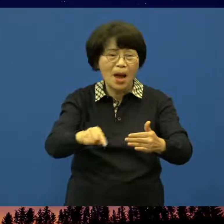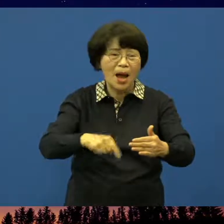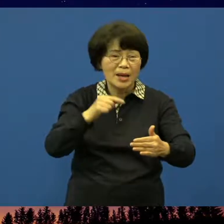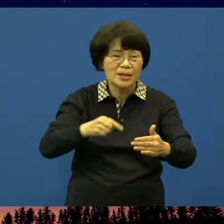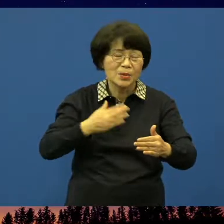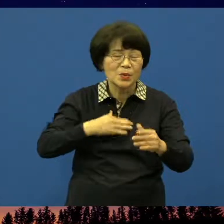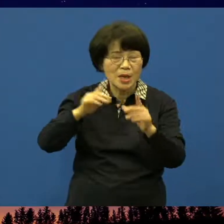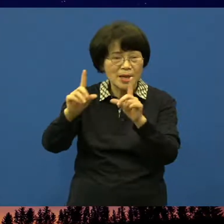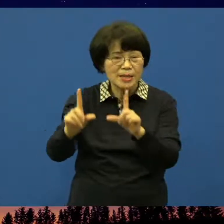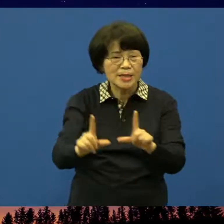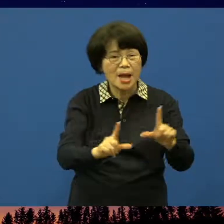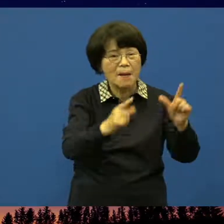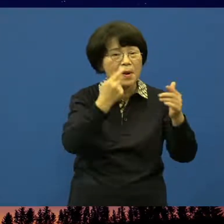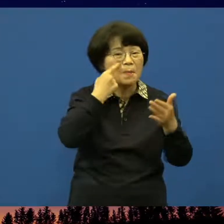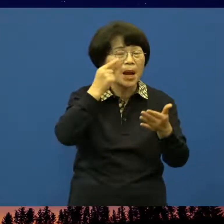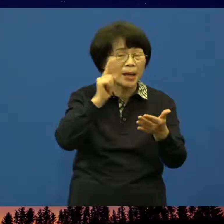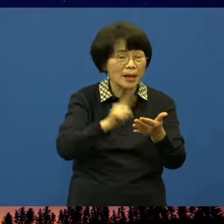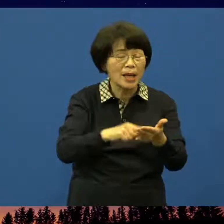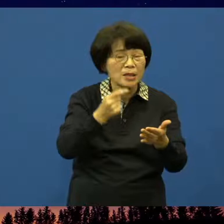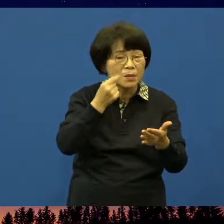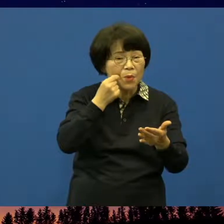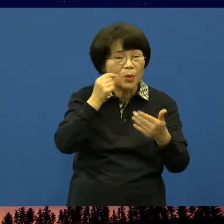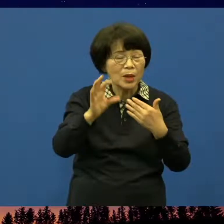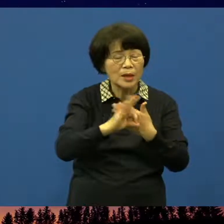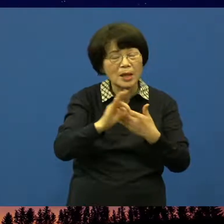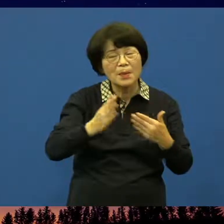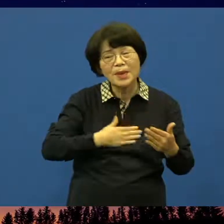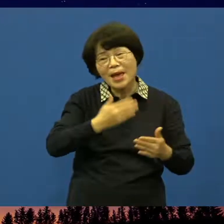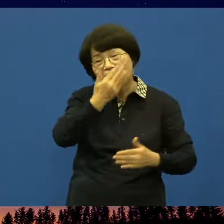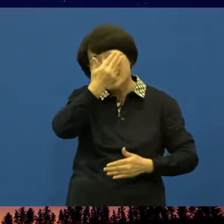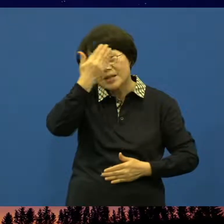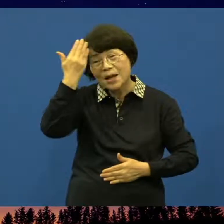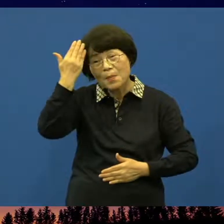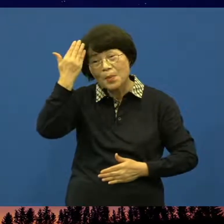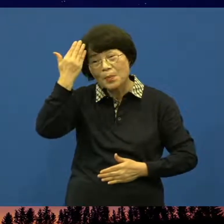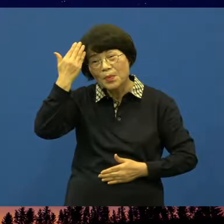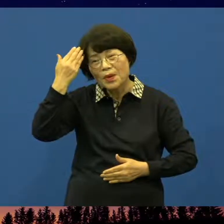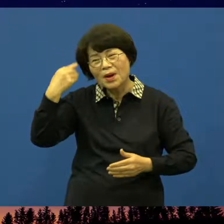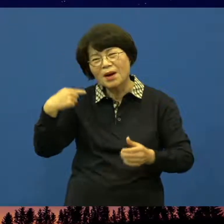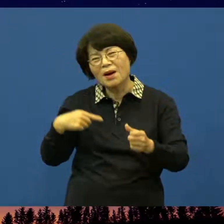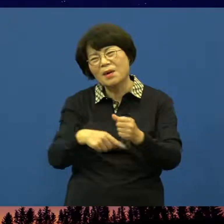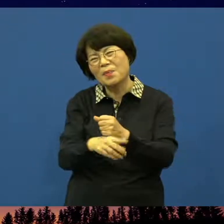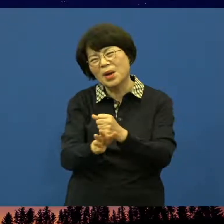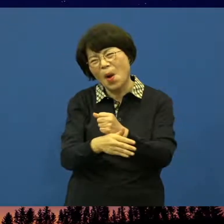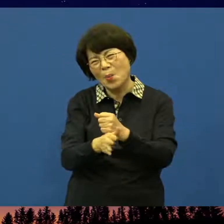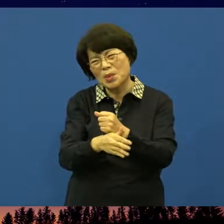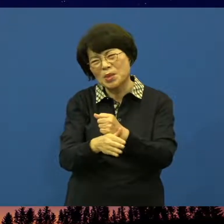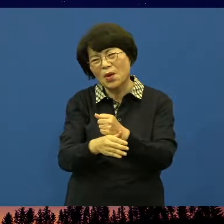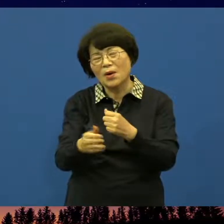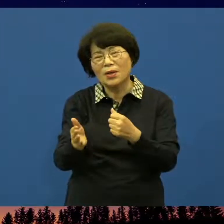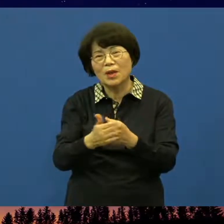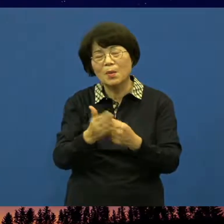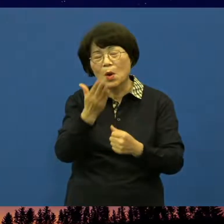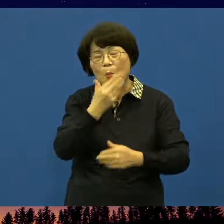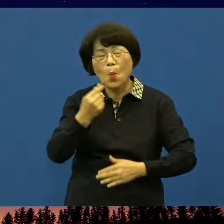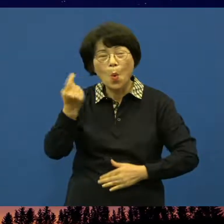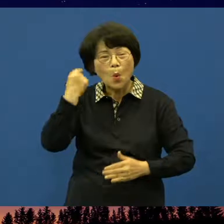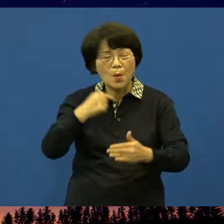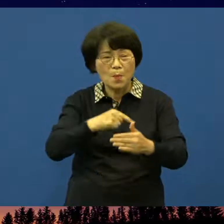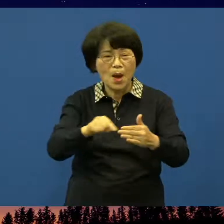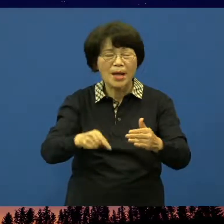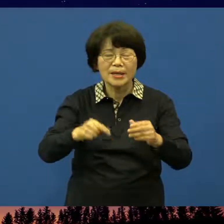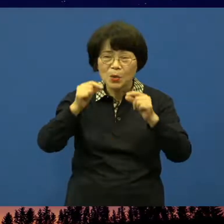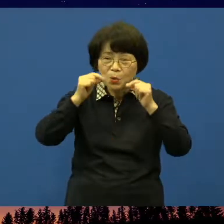발견하지 못하면 내 젊음도 의미가 없어지는 거예요. 그러나 여러분, 복음 안에서 눈을 뜨면